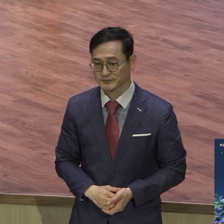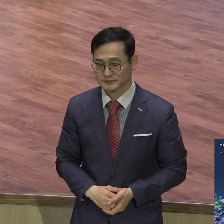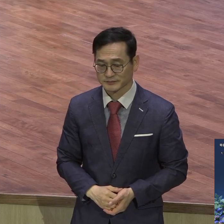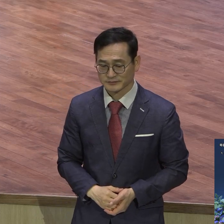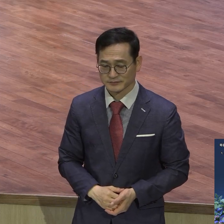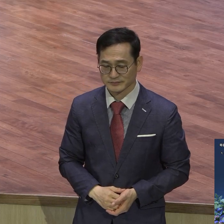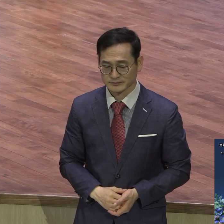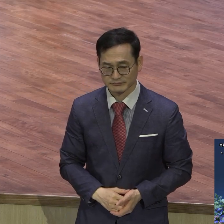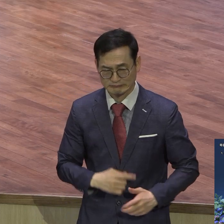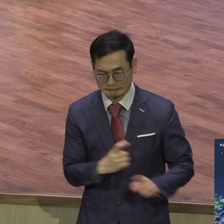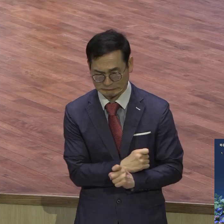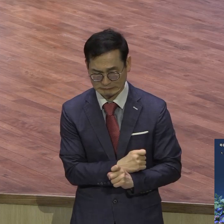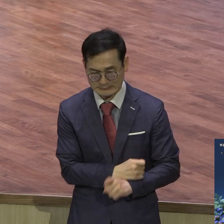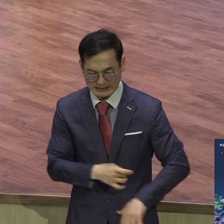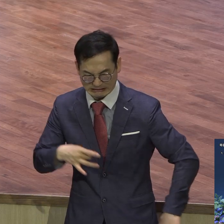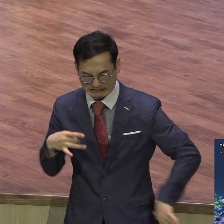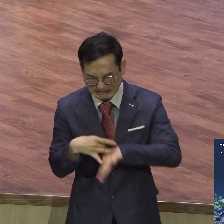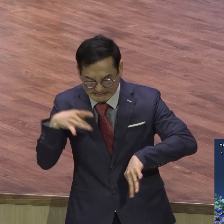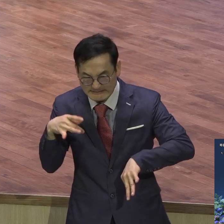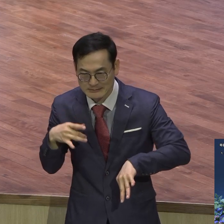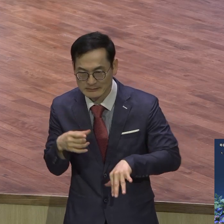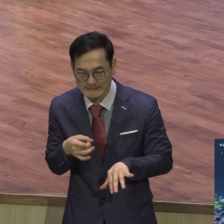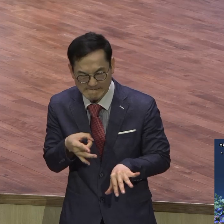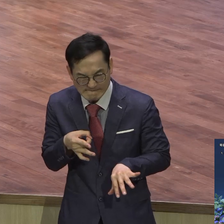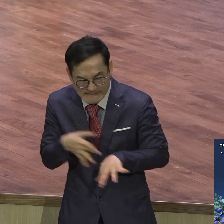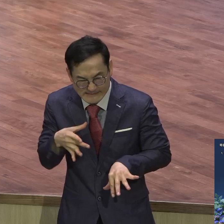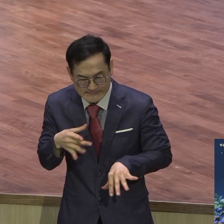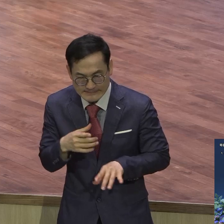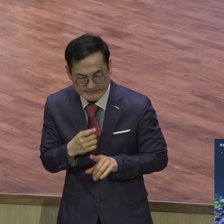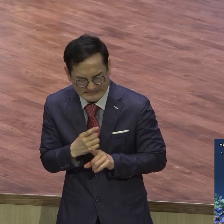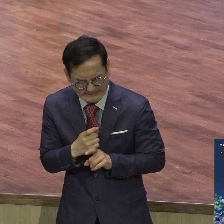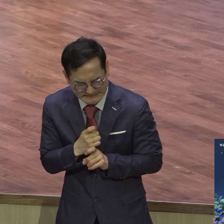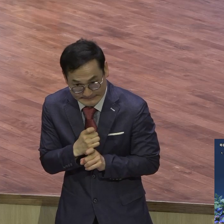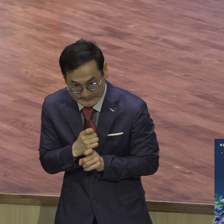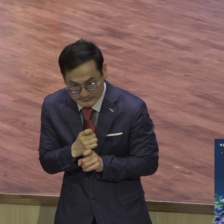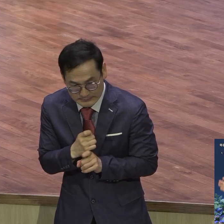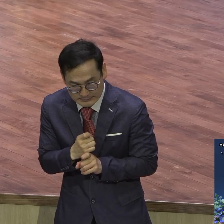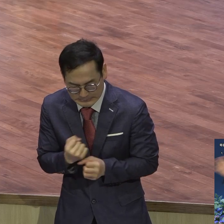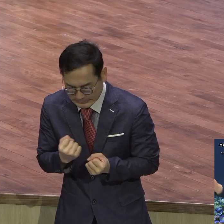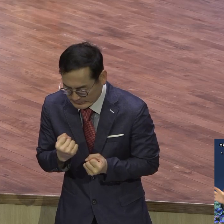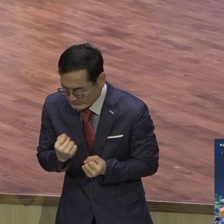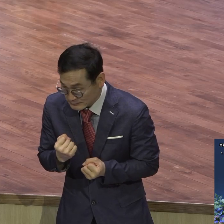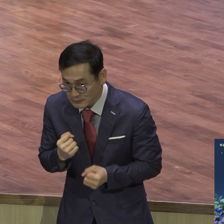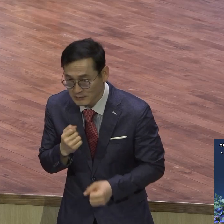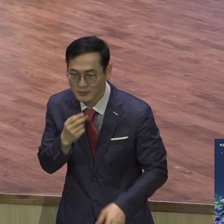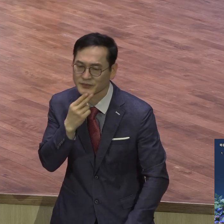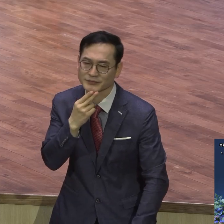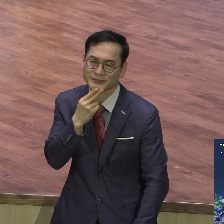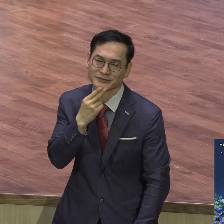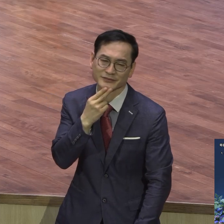당을 지고 다시는 안 본다라든가 이렇게 상처를 주고 받고 이렇게 돼서 아무도 없어요 있을 수가 없어요